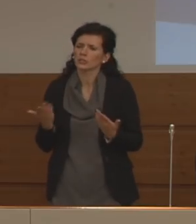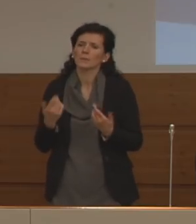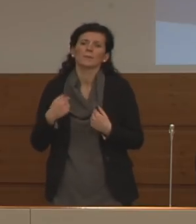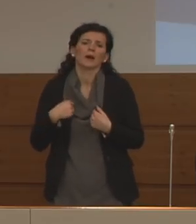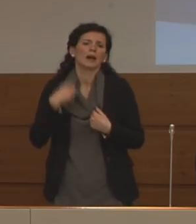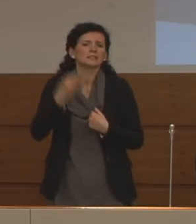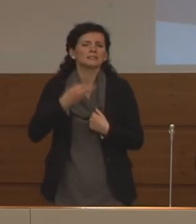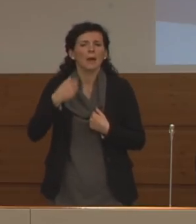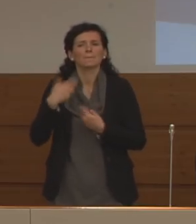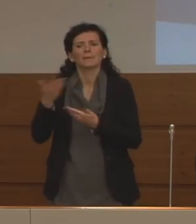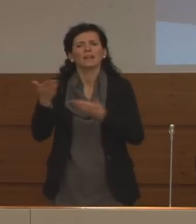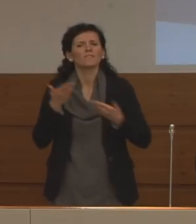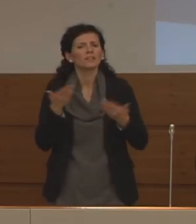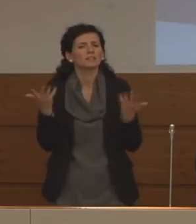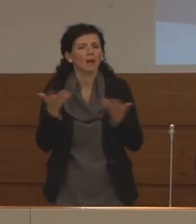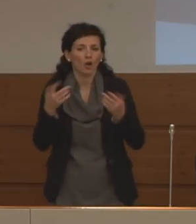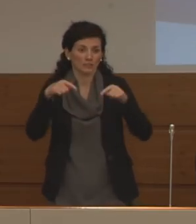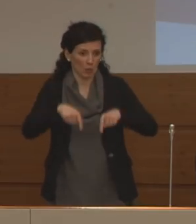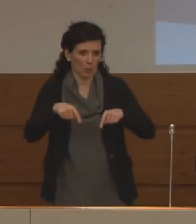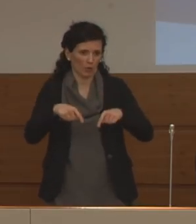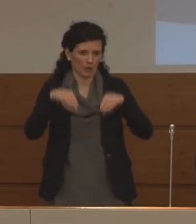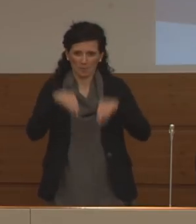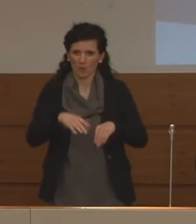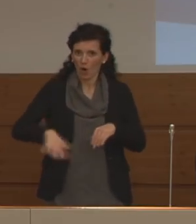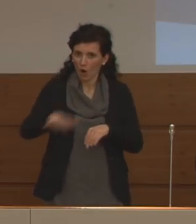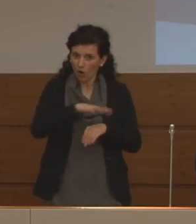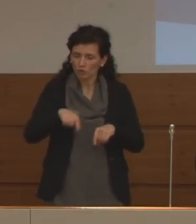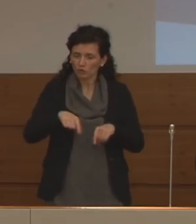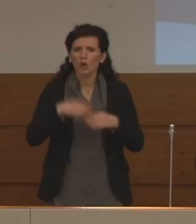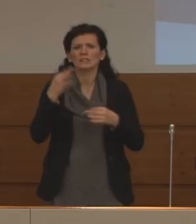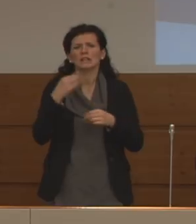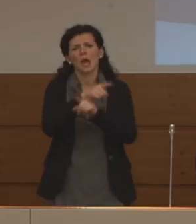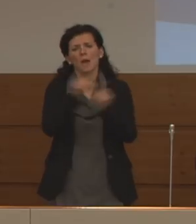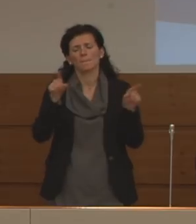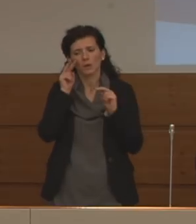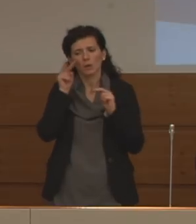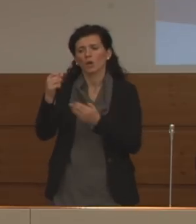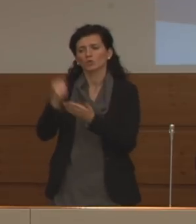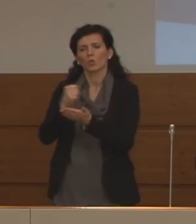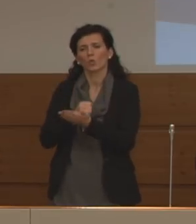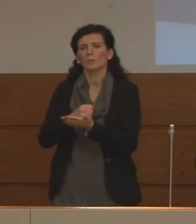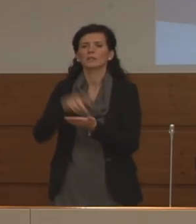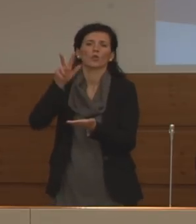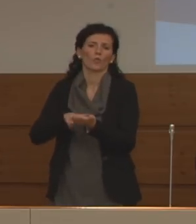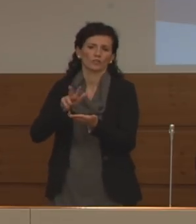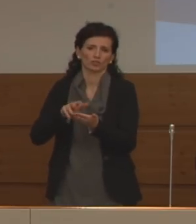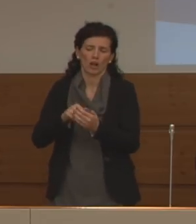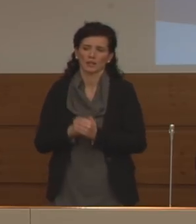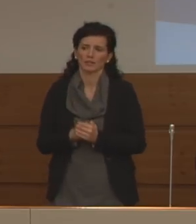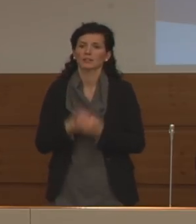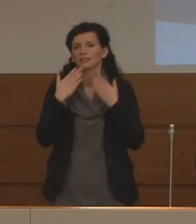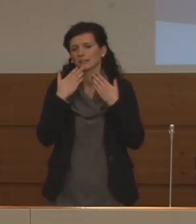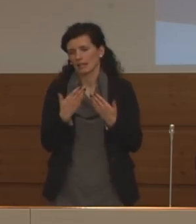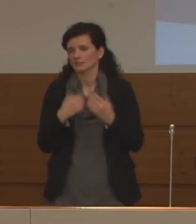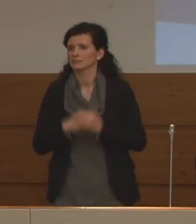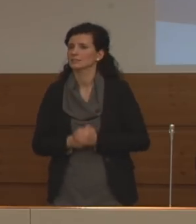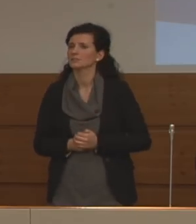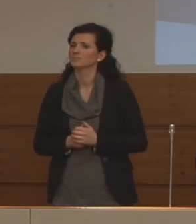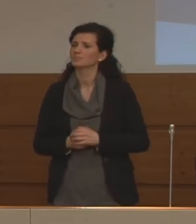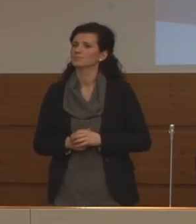in questa sede di fare riferimento alla documentazione della comunicazione ufficiale grazie